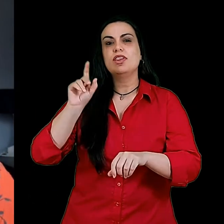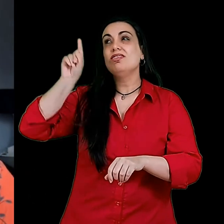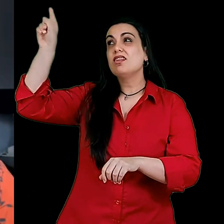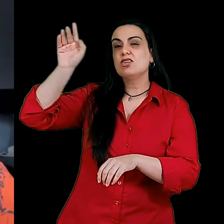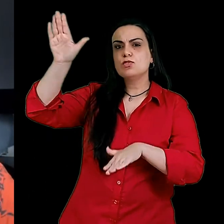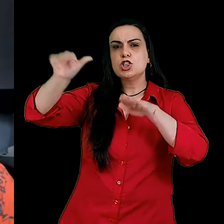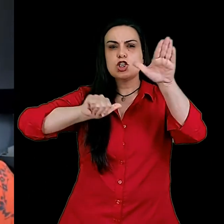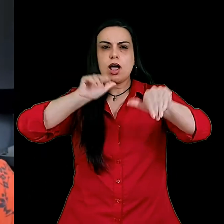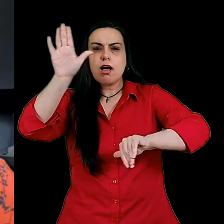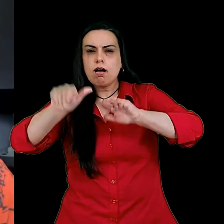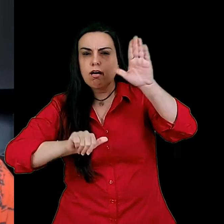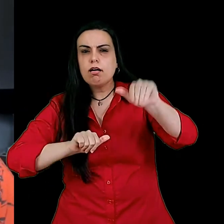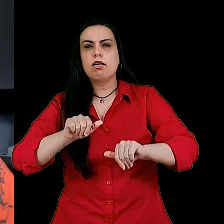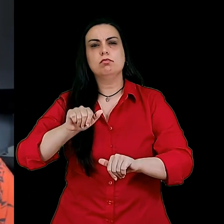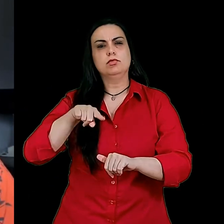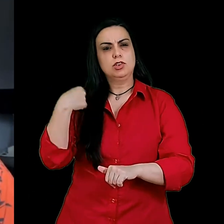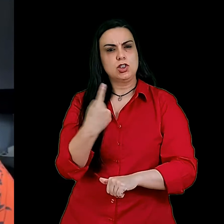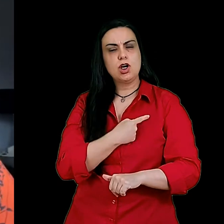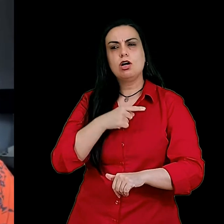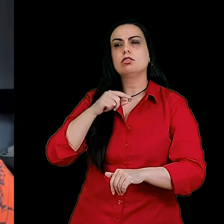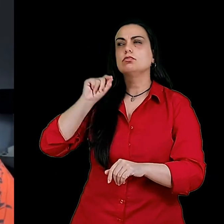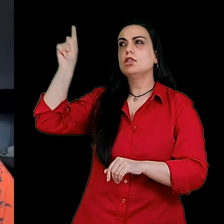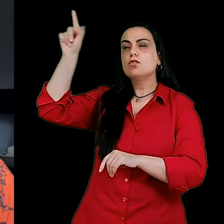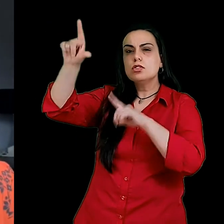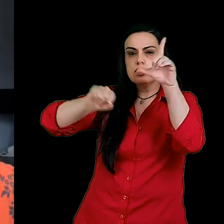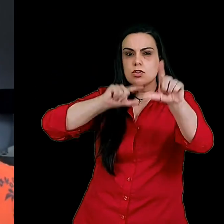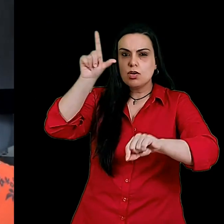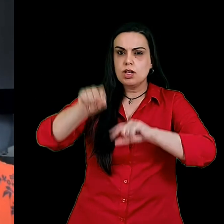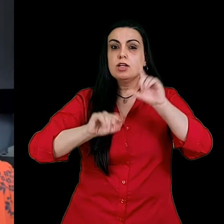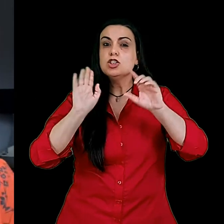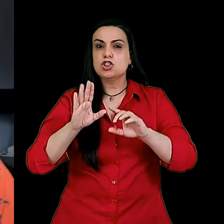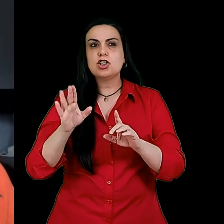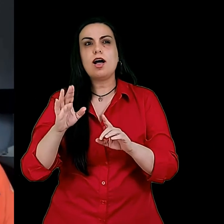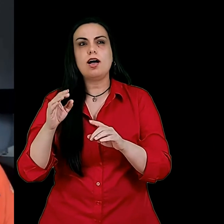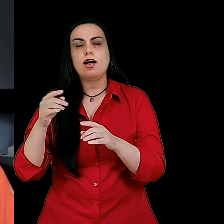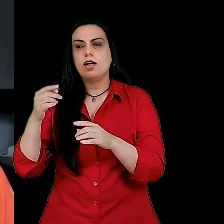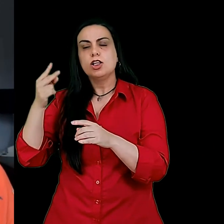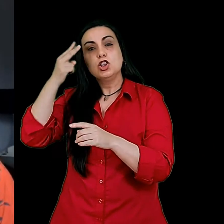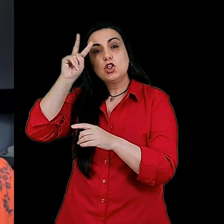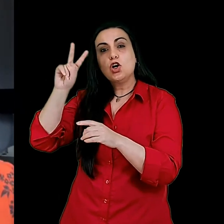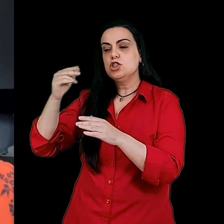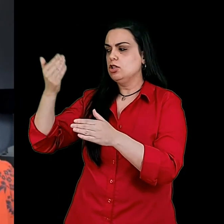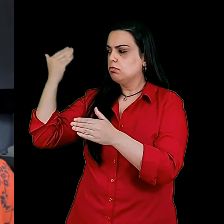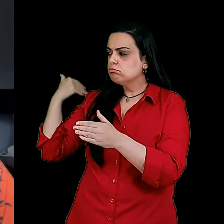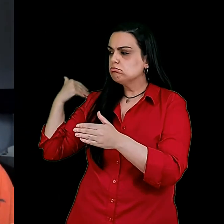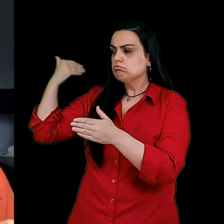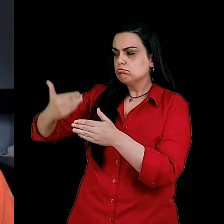da chamada, né? Nós já temos falado sobre isso nos últimos 2 dias seguidos,